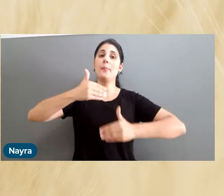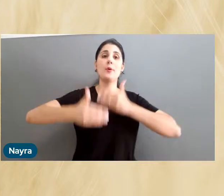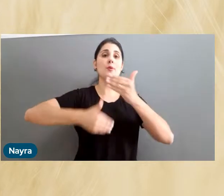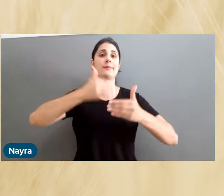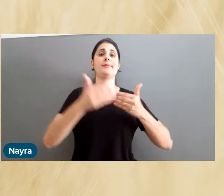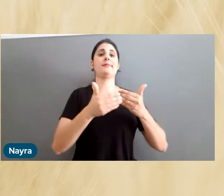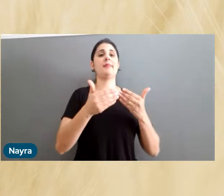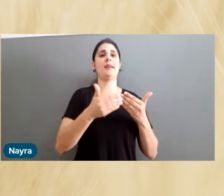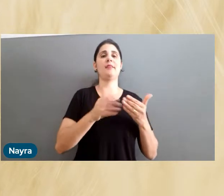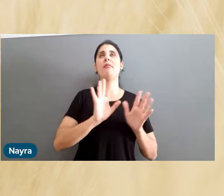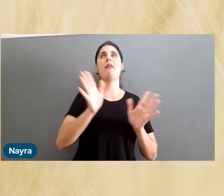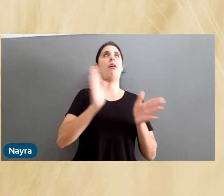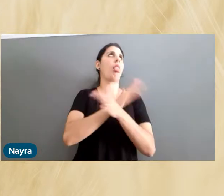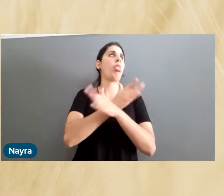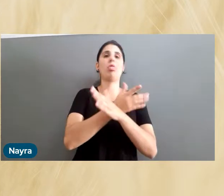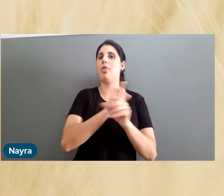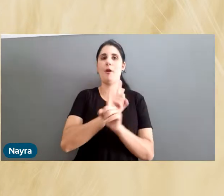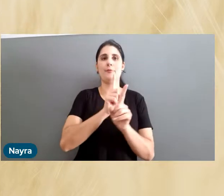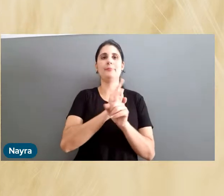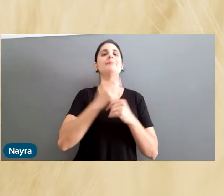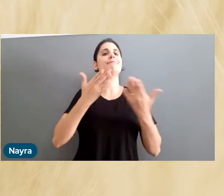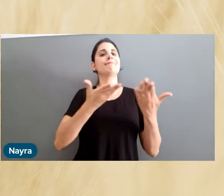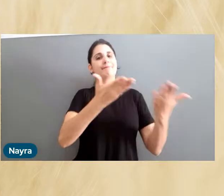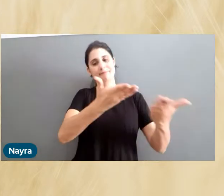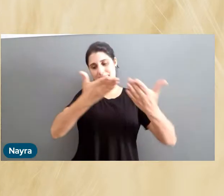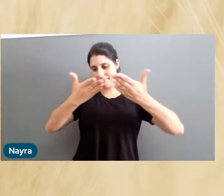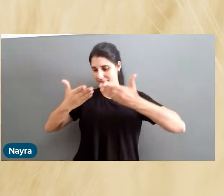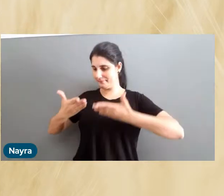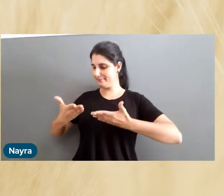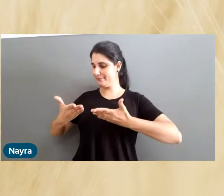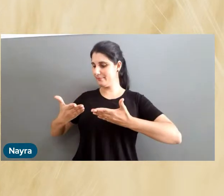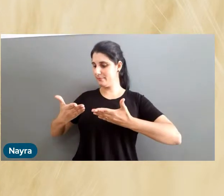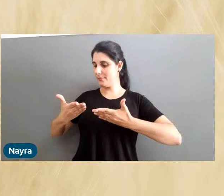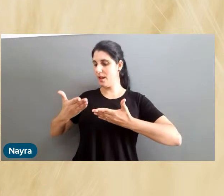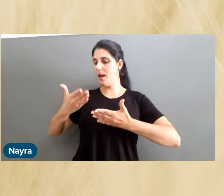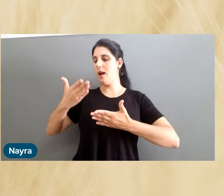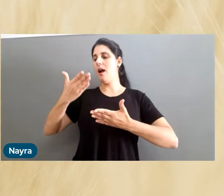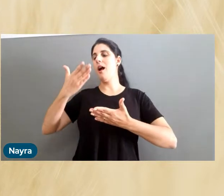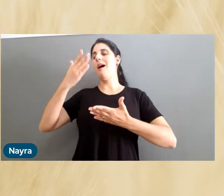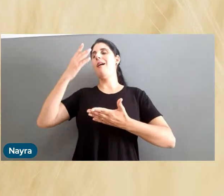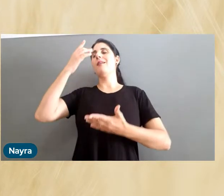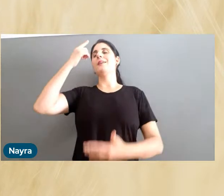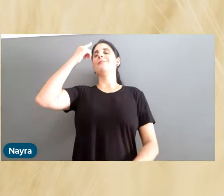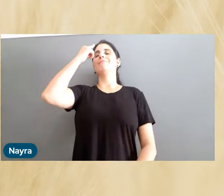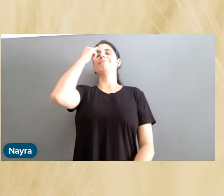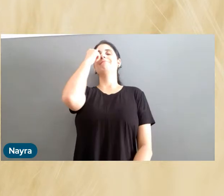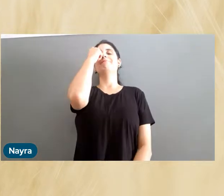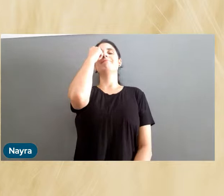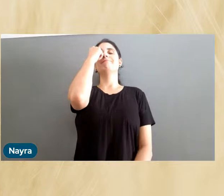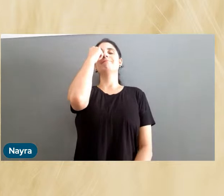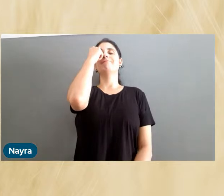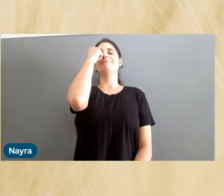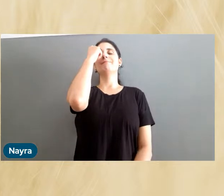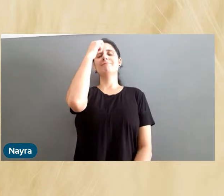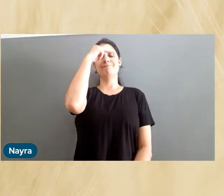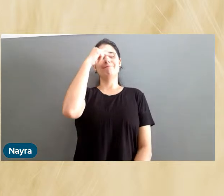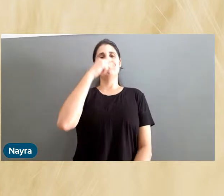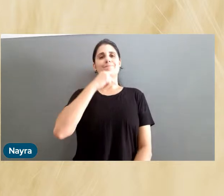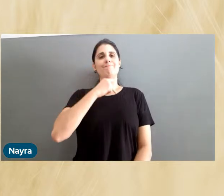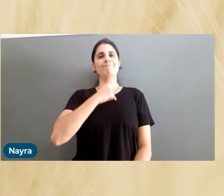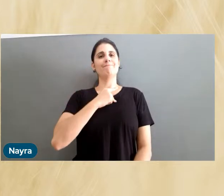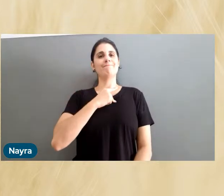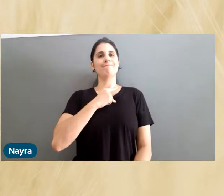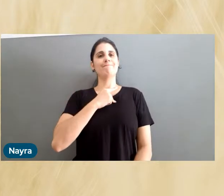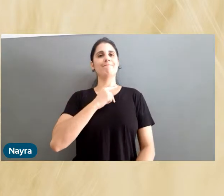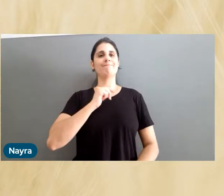para o acaso, nós somos convidados a refletir sobre o papel que cada um de nós temos